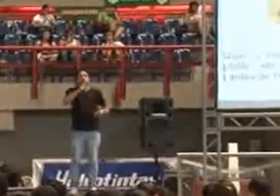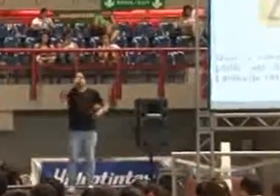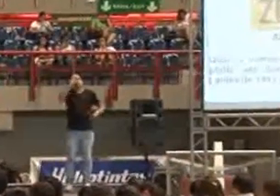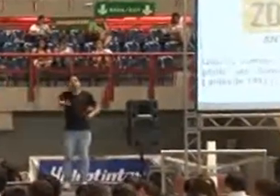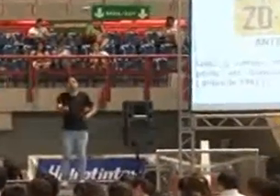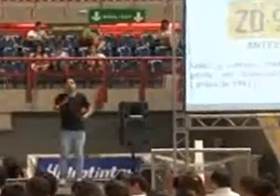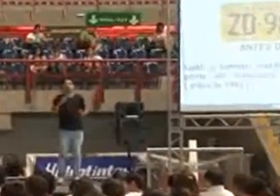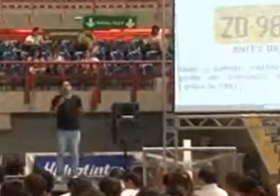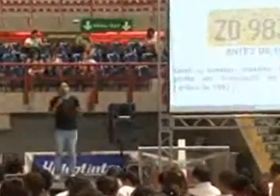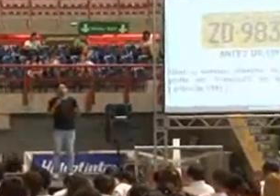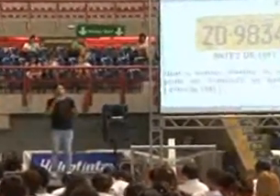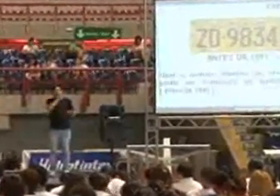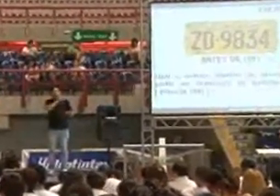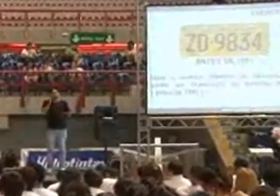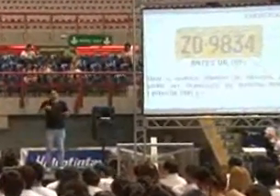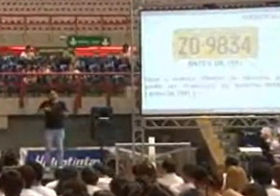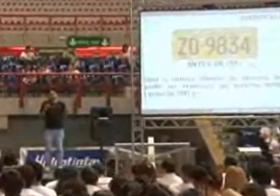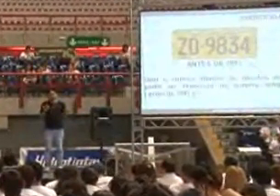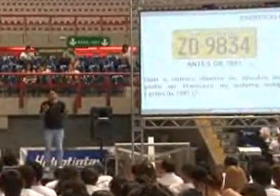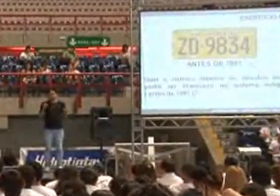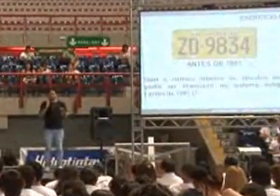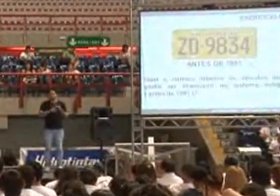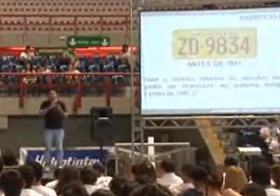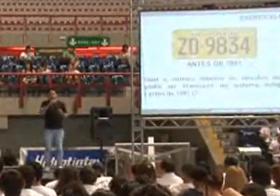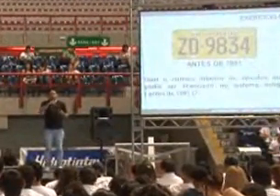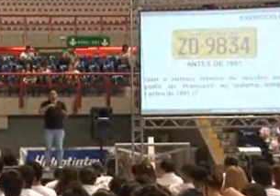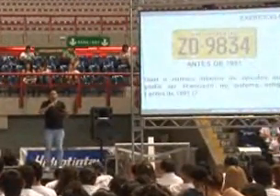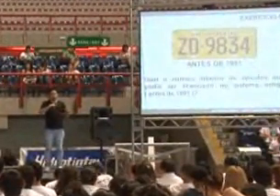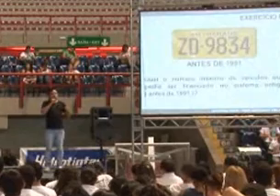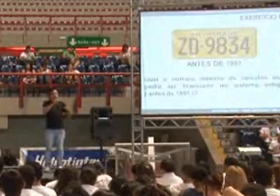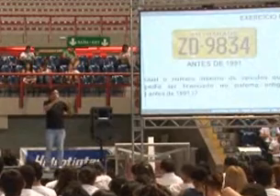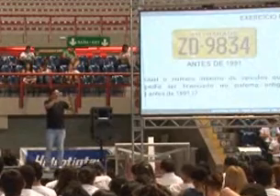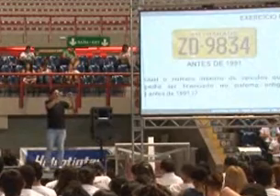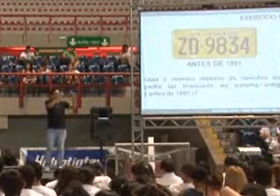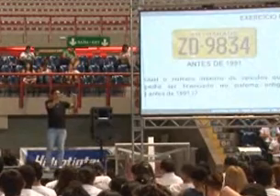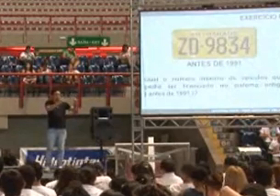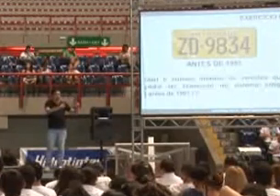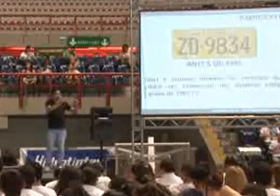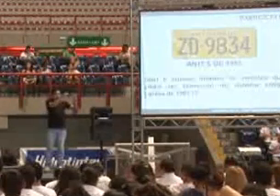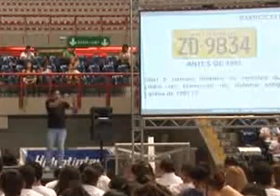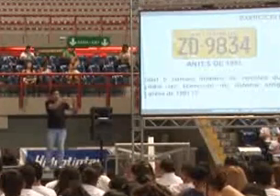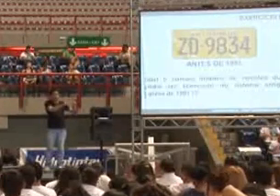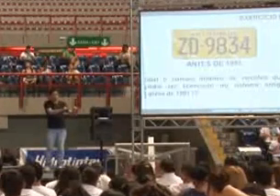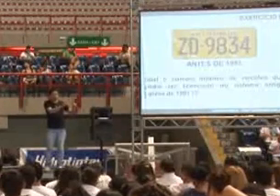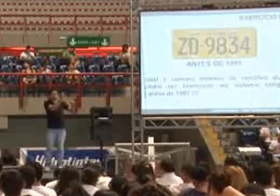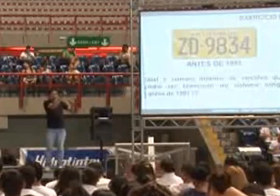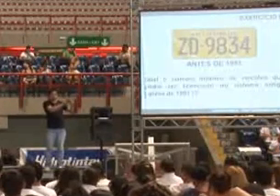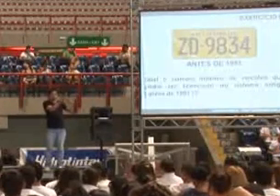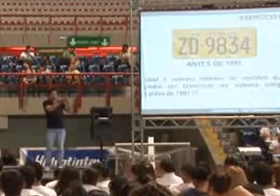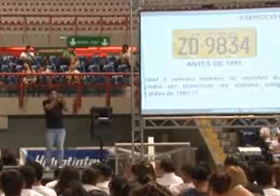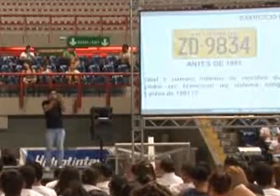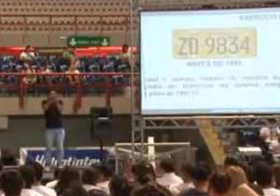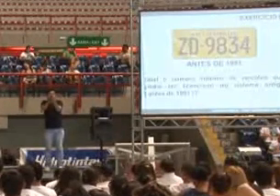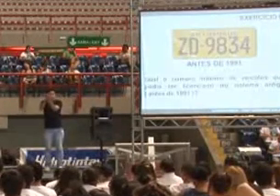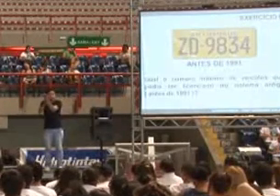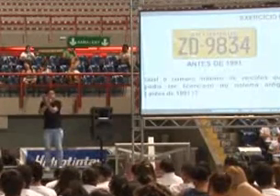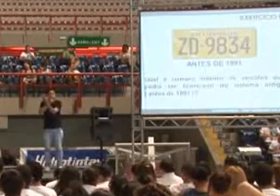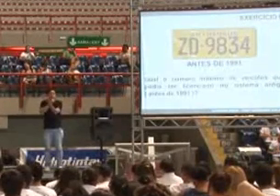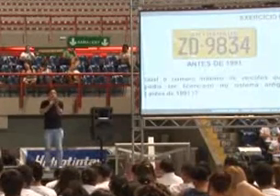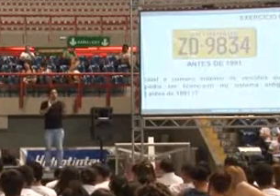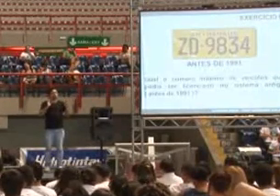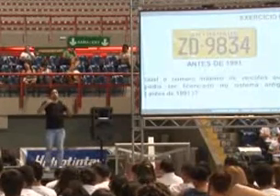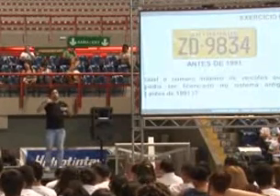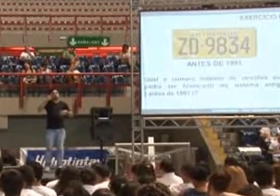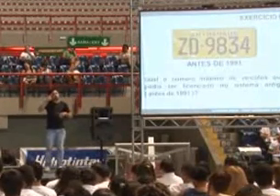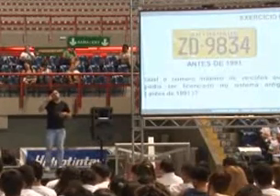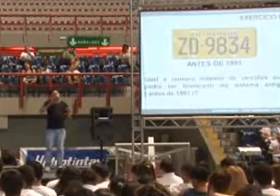essa pergunta de uma forma direta? Será que eu vou escrever placa por placa? Não. Eu vou utilizar um processo em